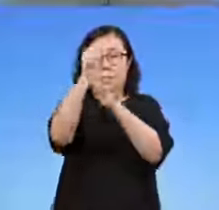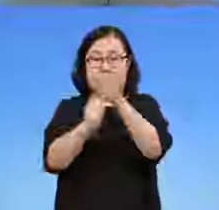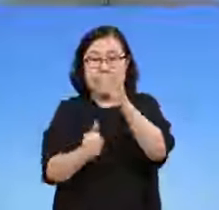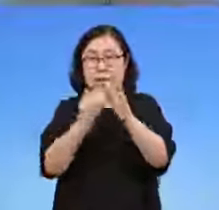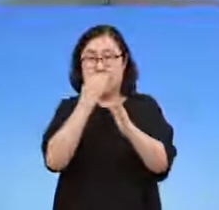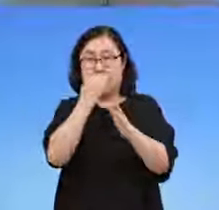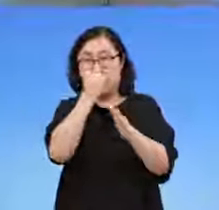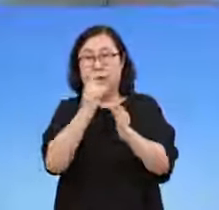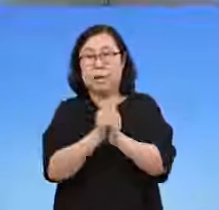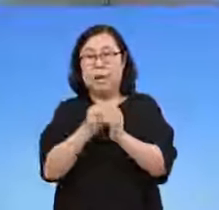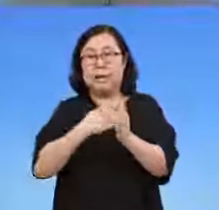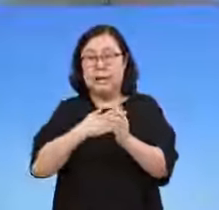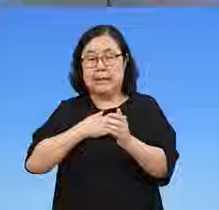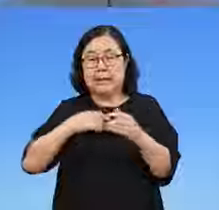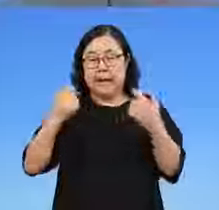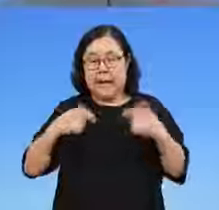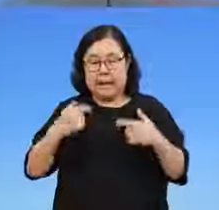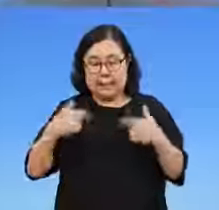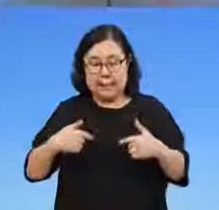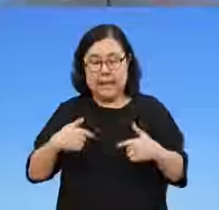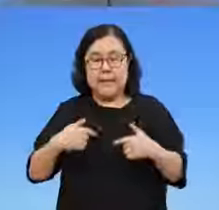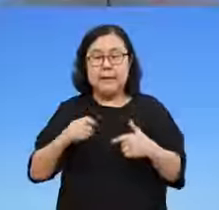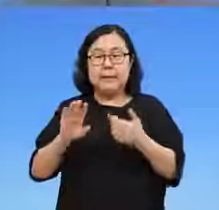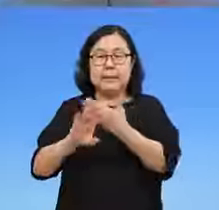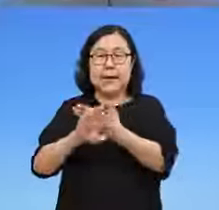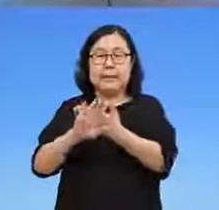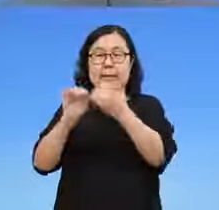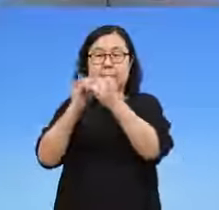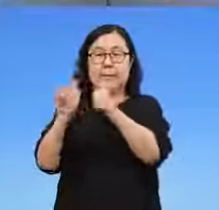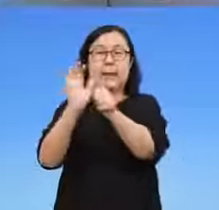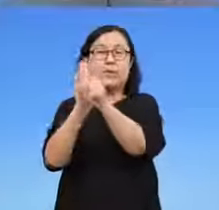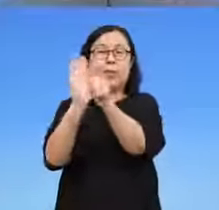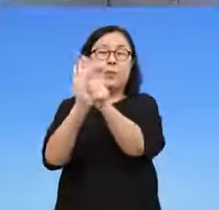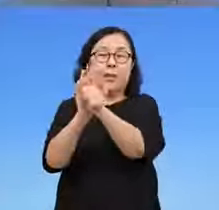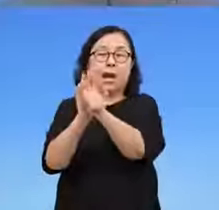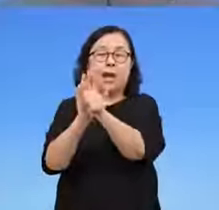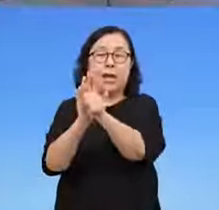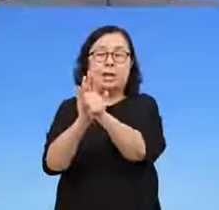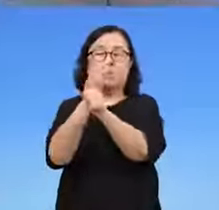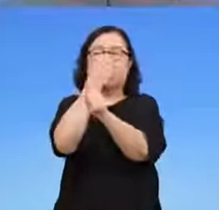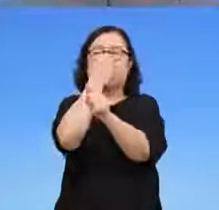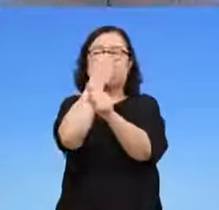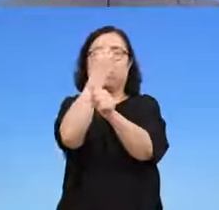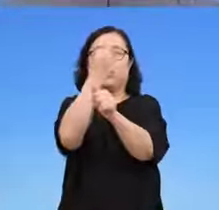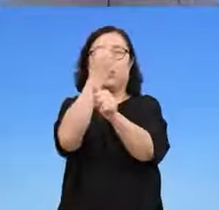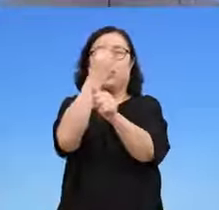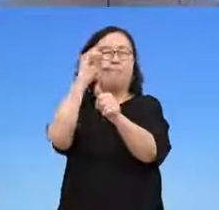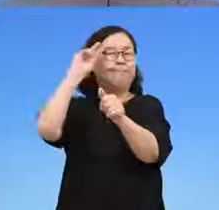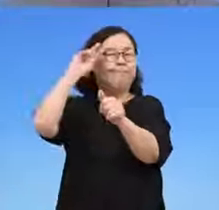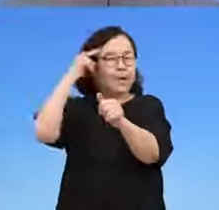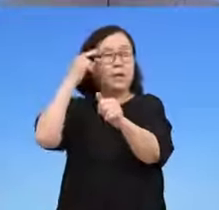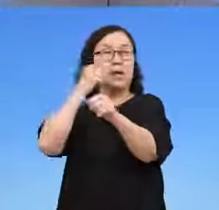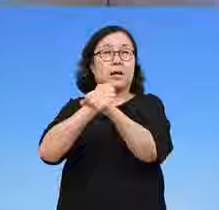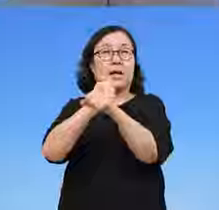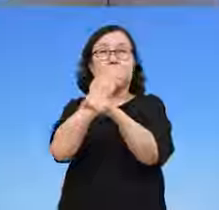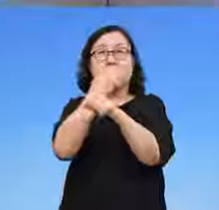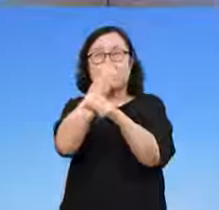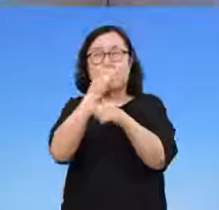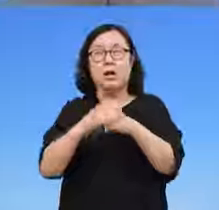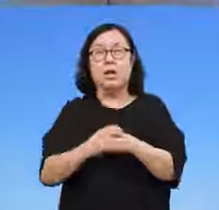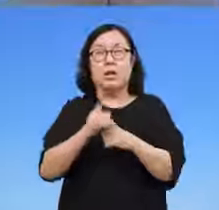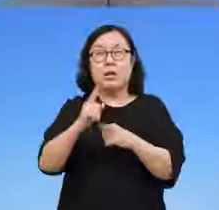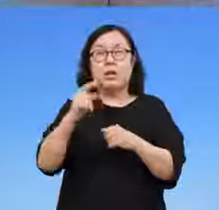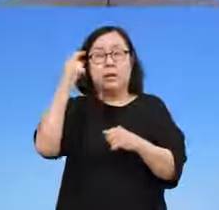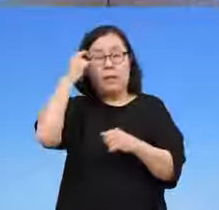빠지느냐? 나는 항상 지붕 뚫은 네 사람에 속하는 사람이야. 난 늘 누군가를 도와주고 난 늘 그런 사람이다, 이런 착각에 빠질 수가